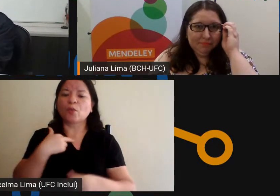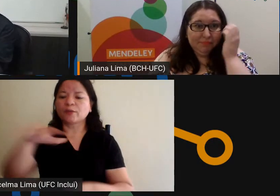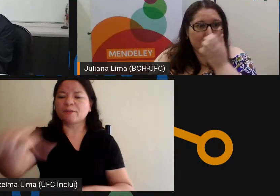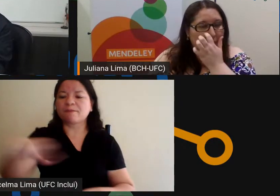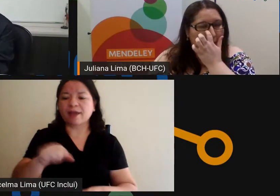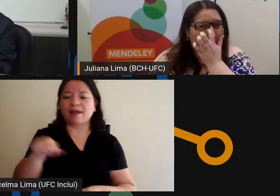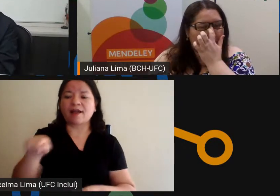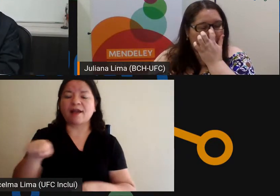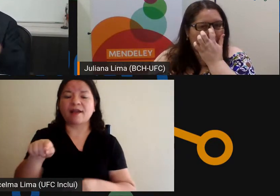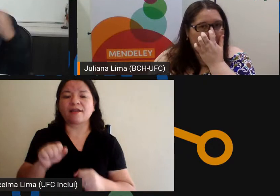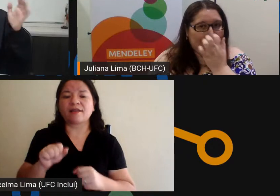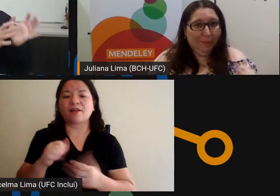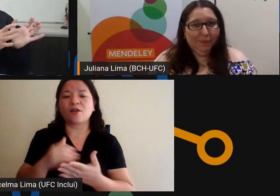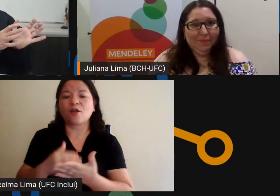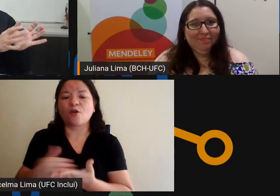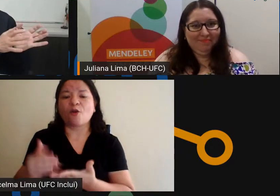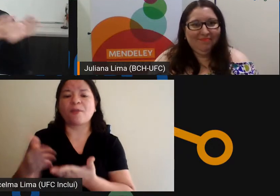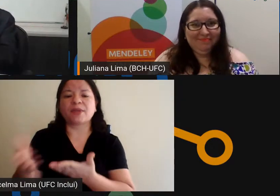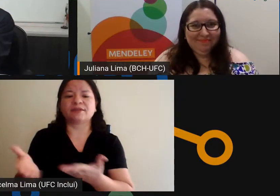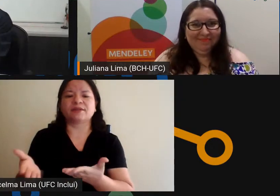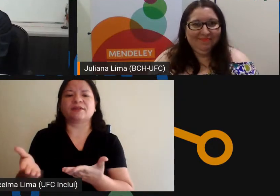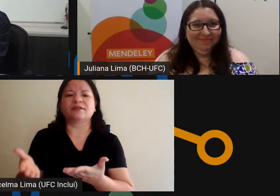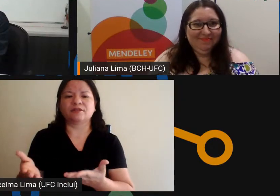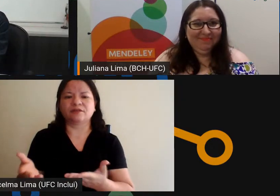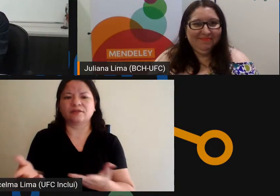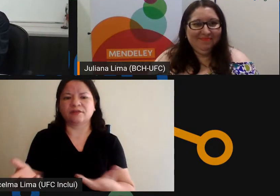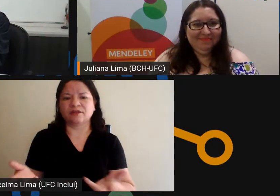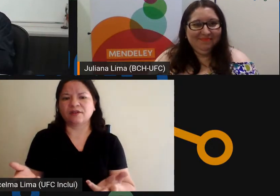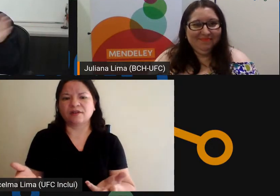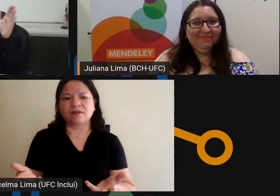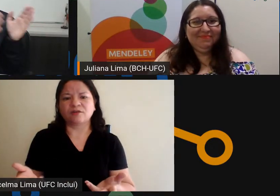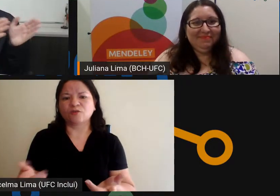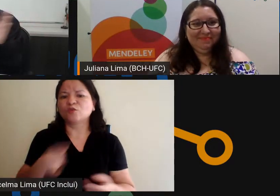para o mestrando e ensinar. Pegar o doutorando e dar para o mestrando